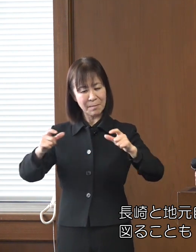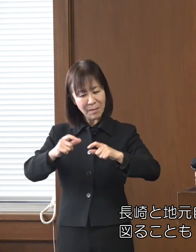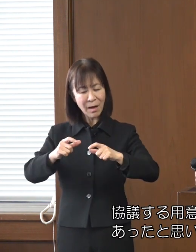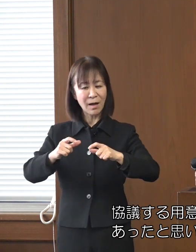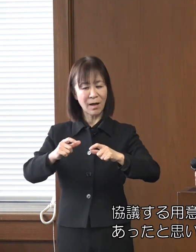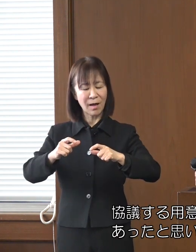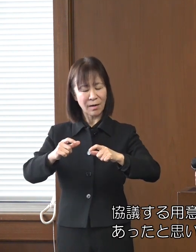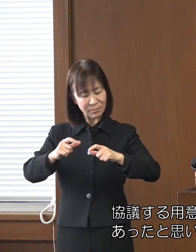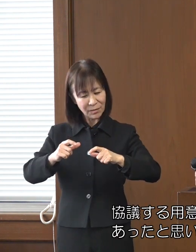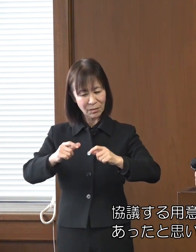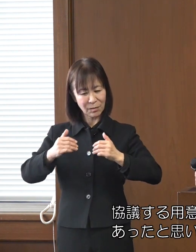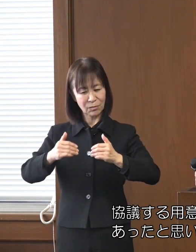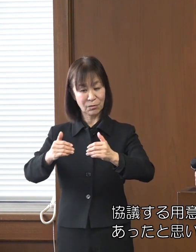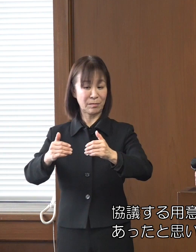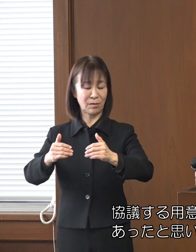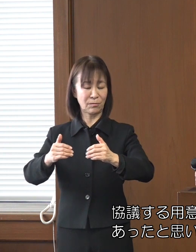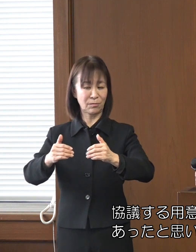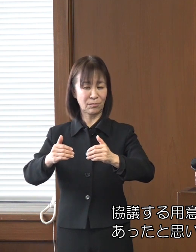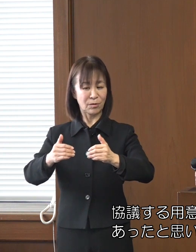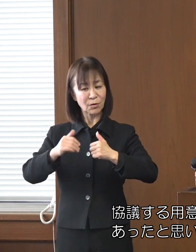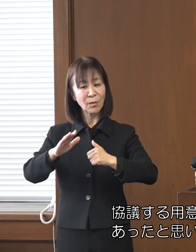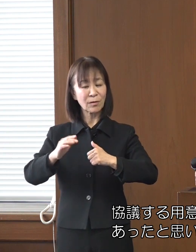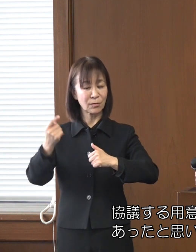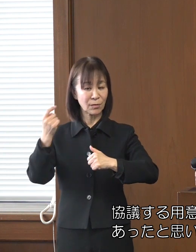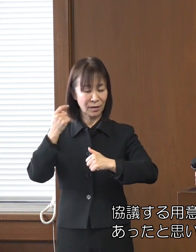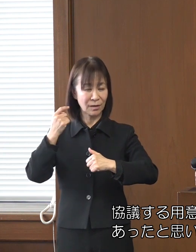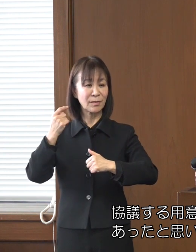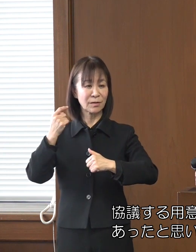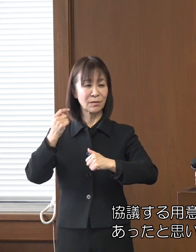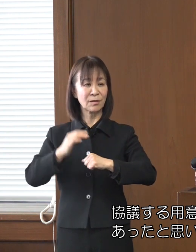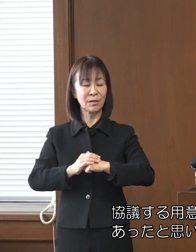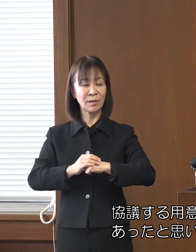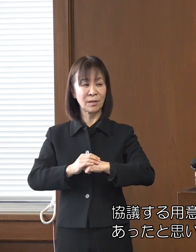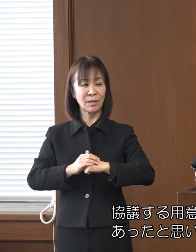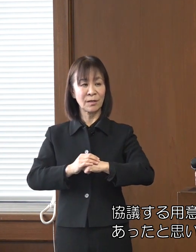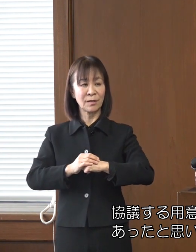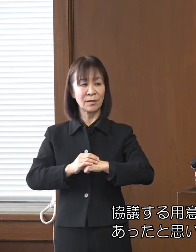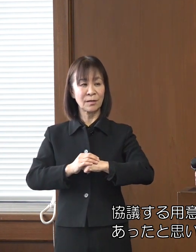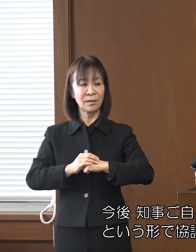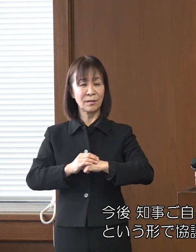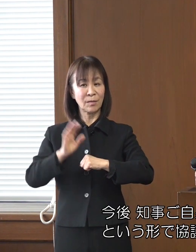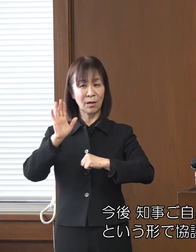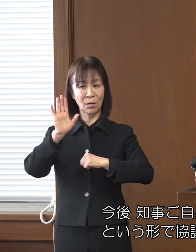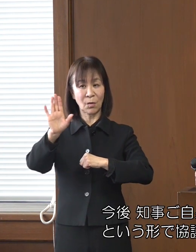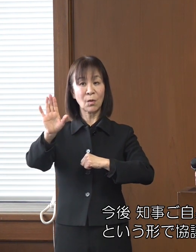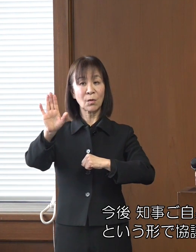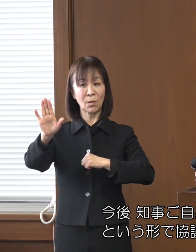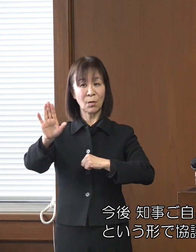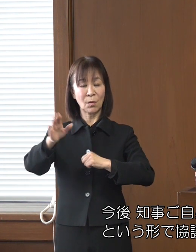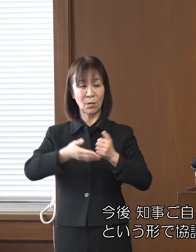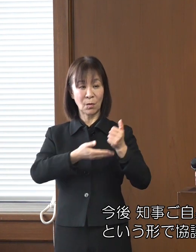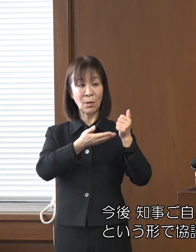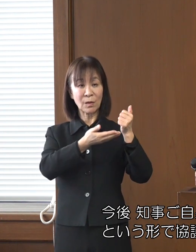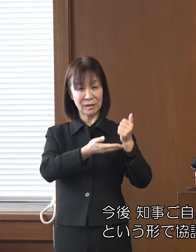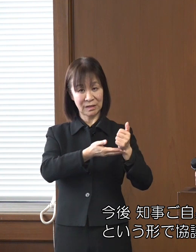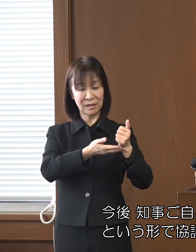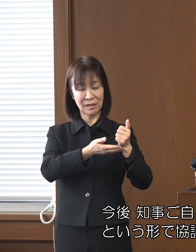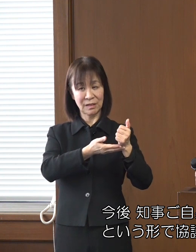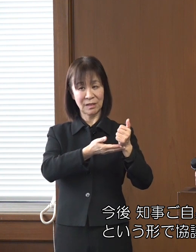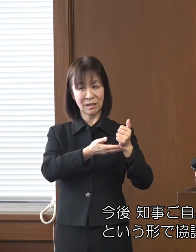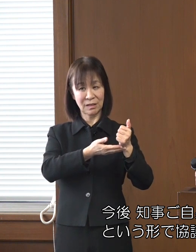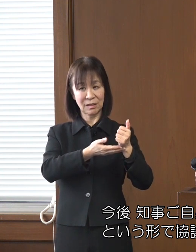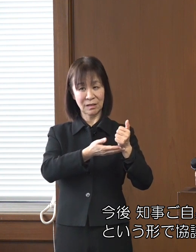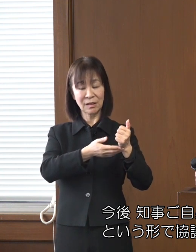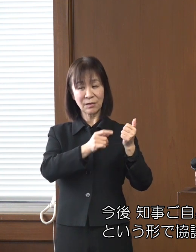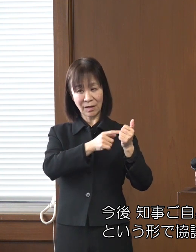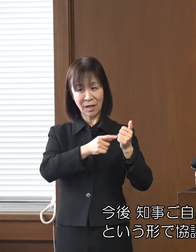かではない、協議する用意があるというようなお話があったと思います。今後、まあ、知事ご自身とかで、ま